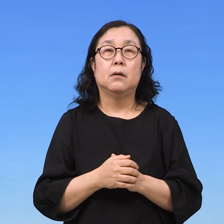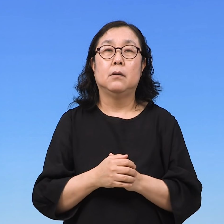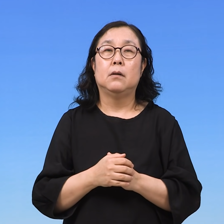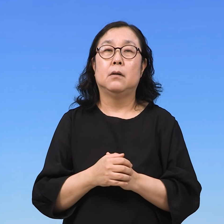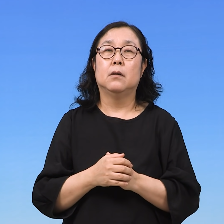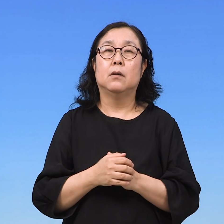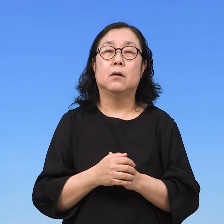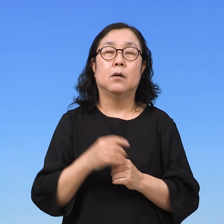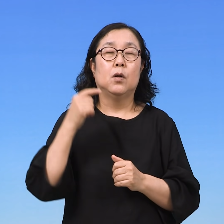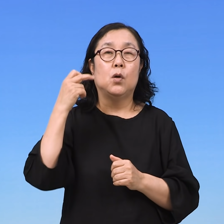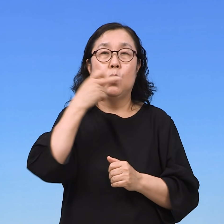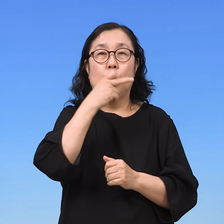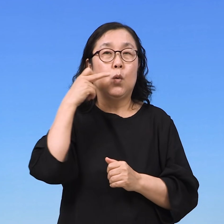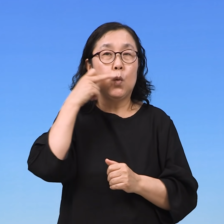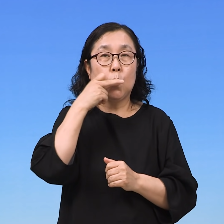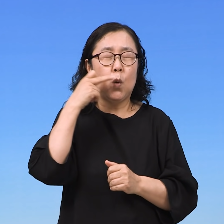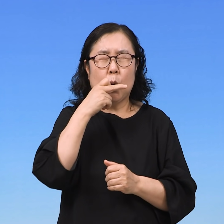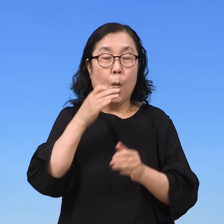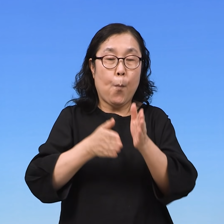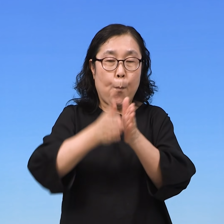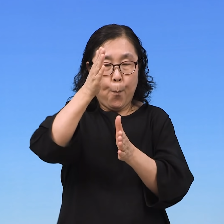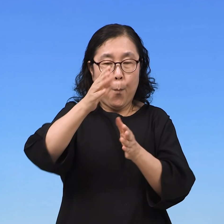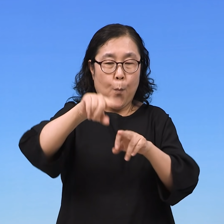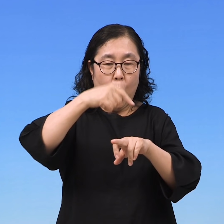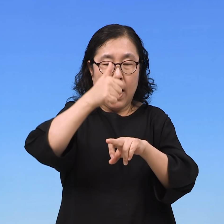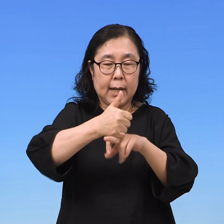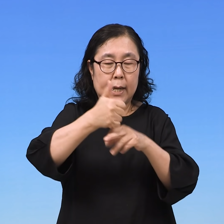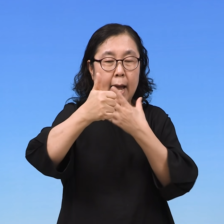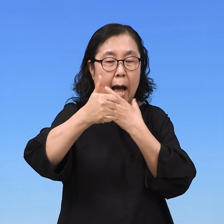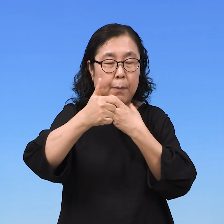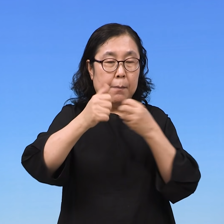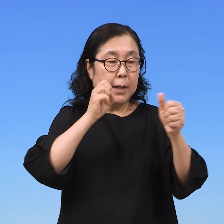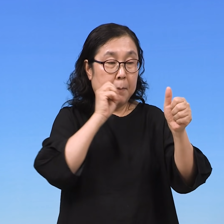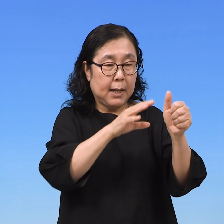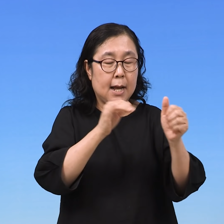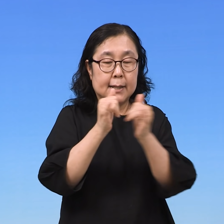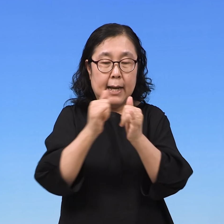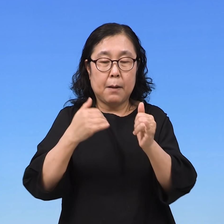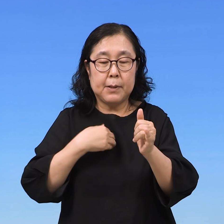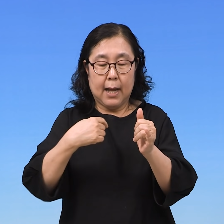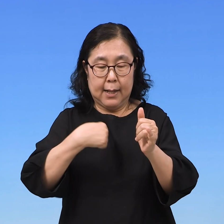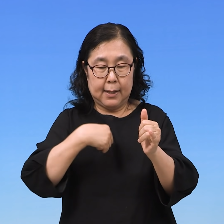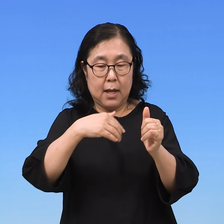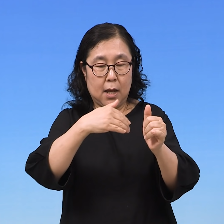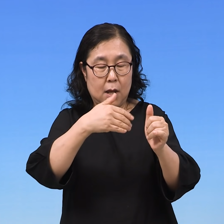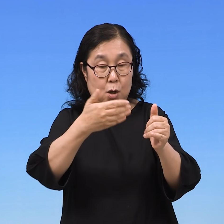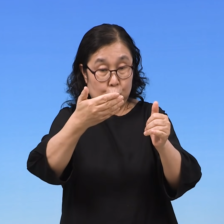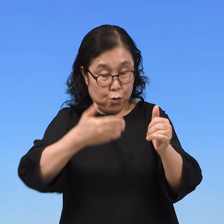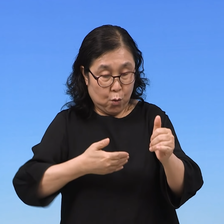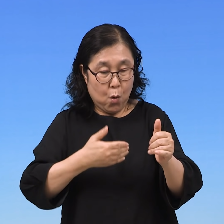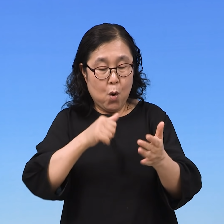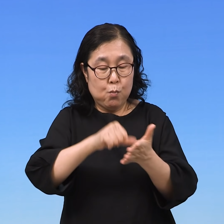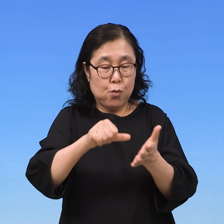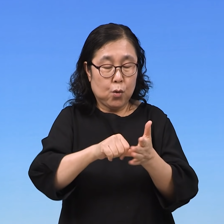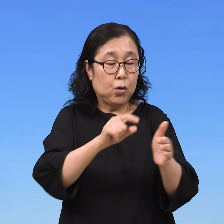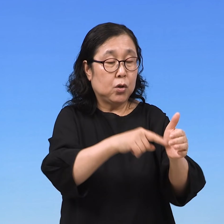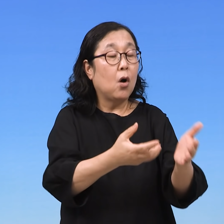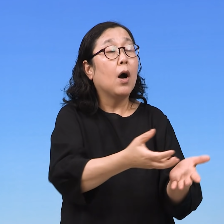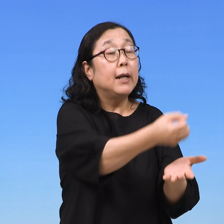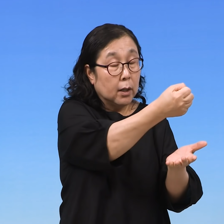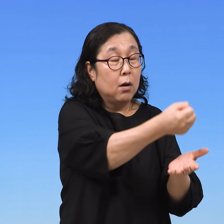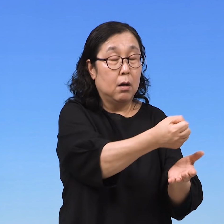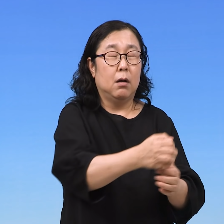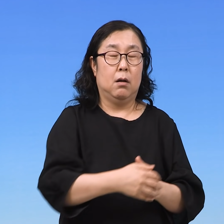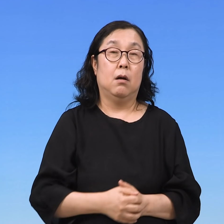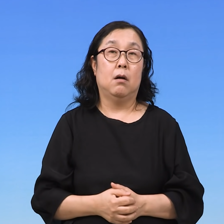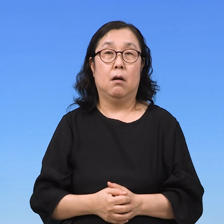본문 21절. 소돔 왕이 아브라함에게 이르되 사람은 내게 보내고 물품은 네가 가지라.